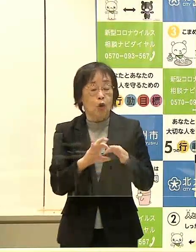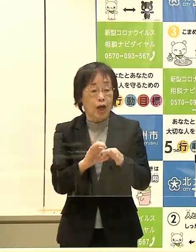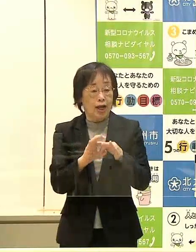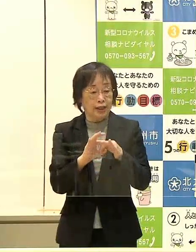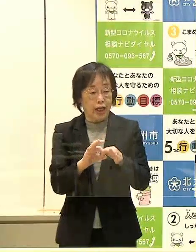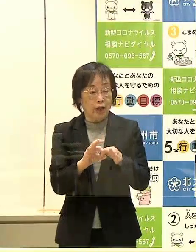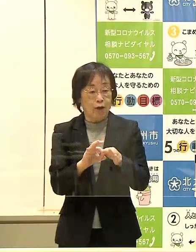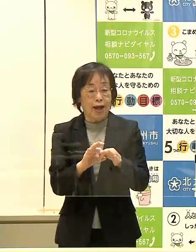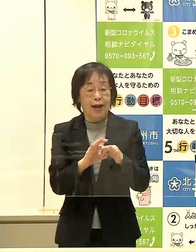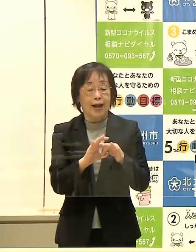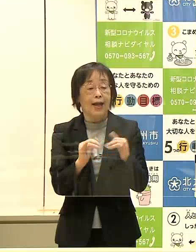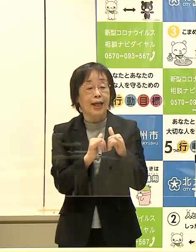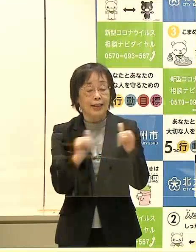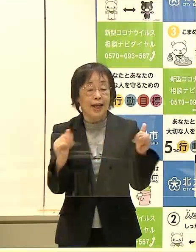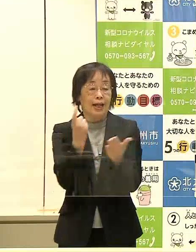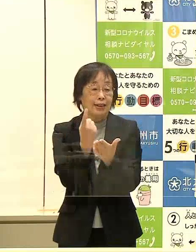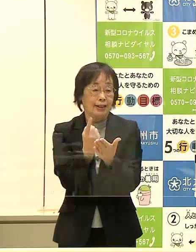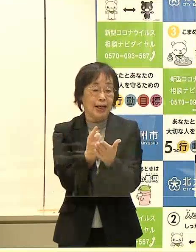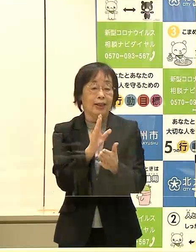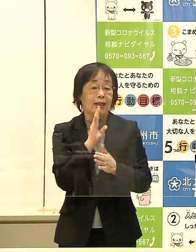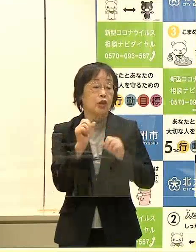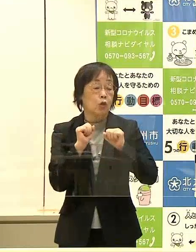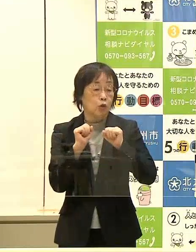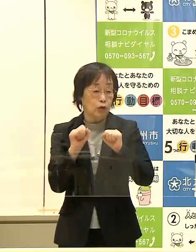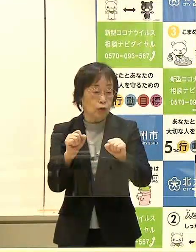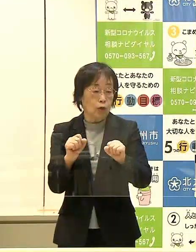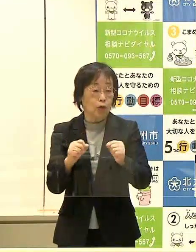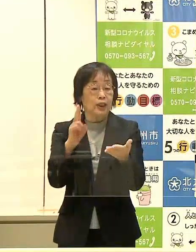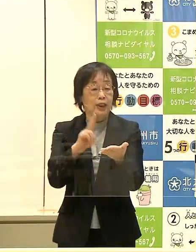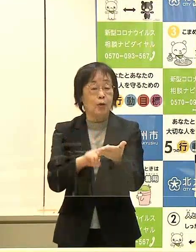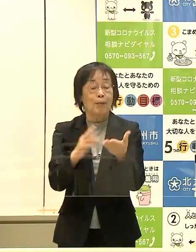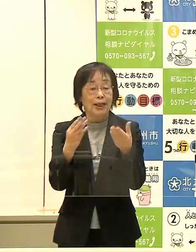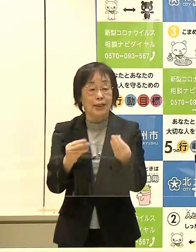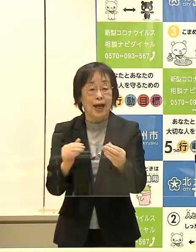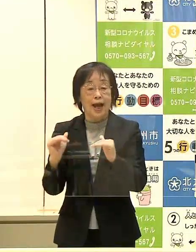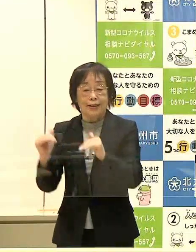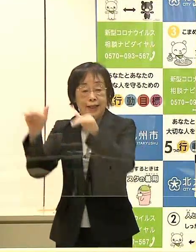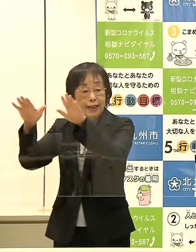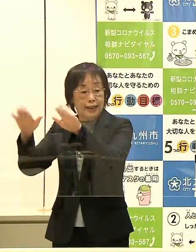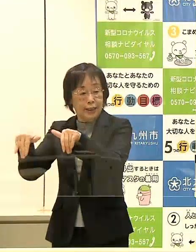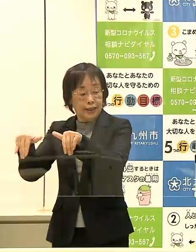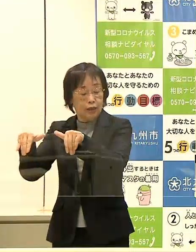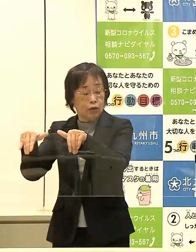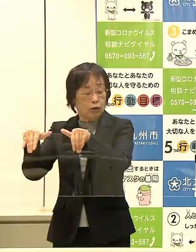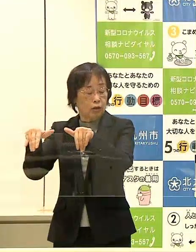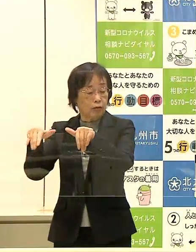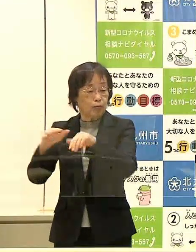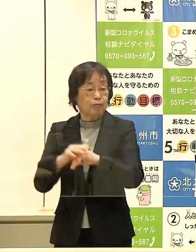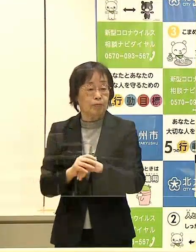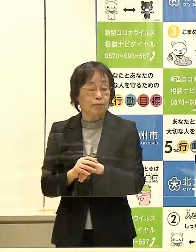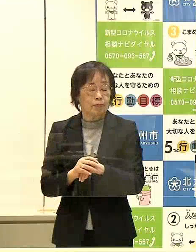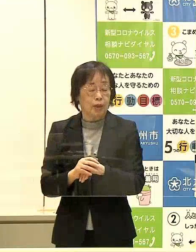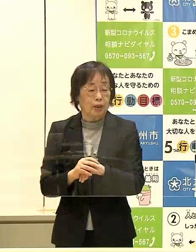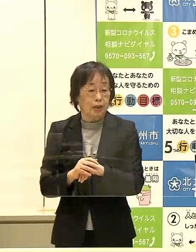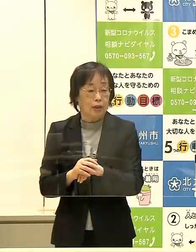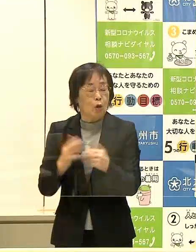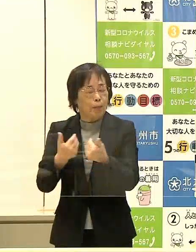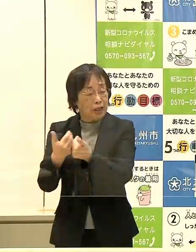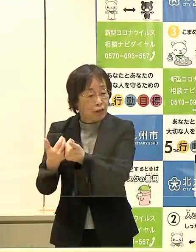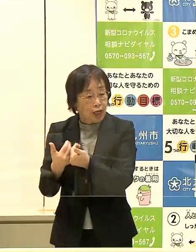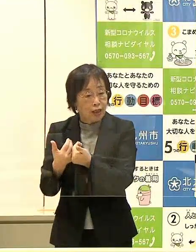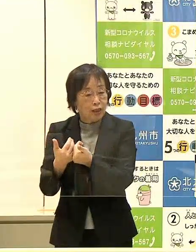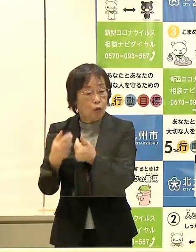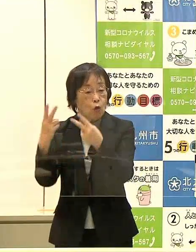職員のみで行うことにいたしました成人式は何千人という方が会社ない